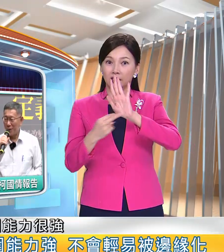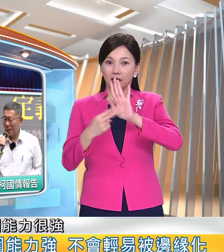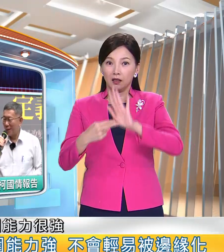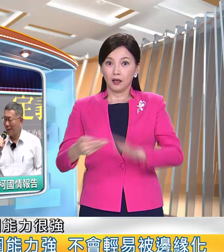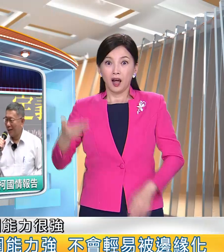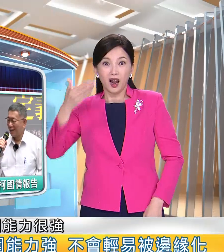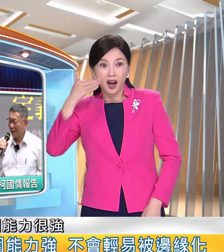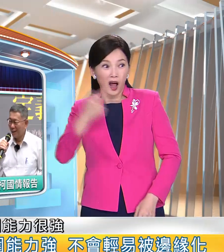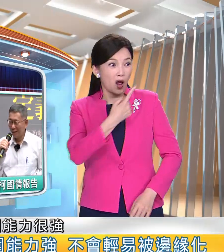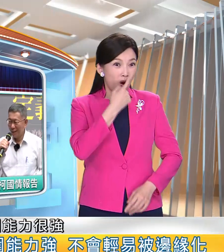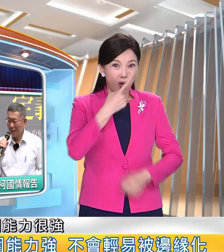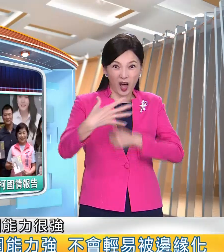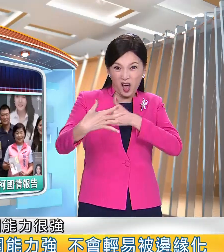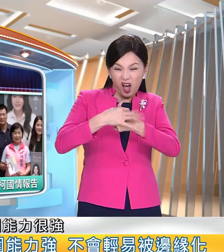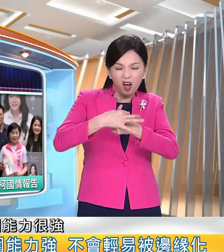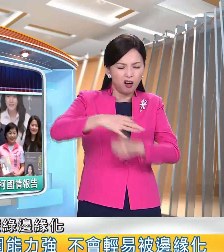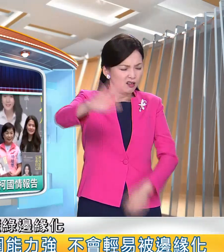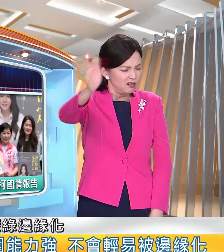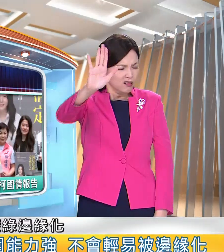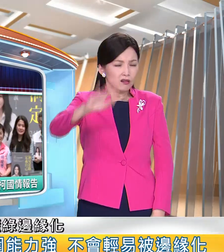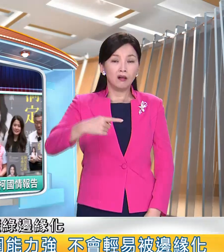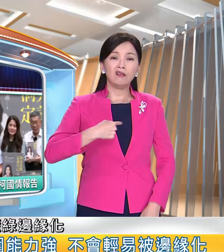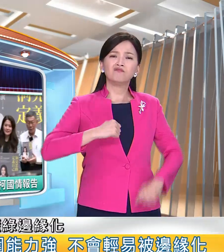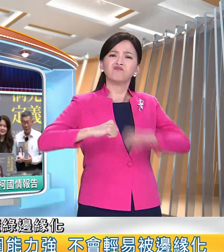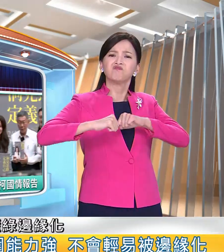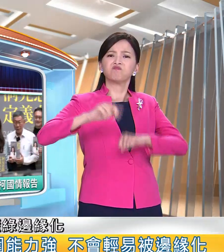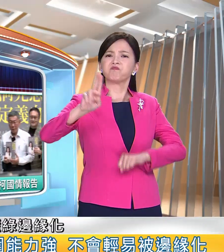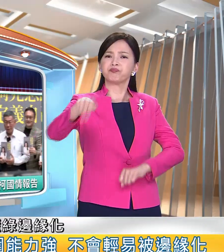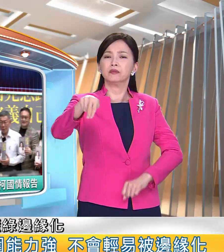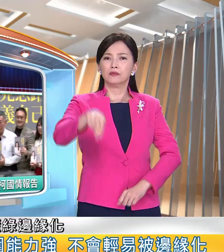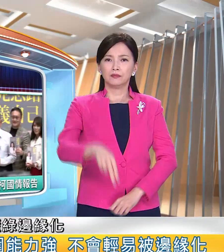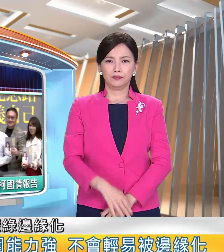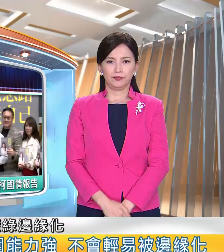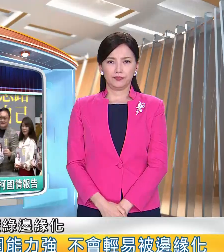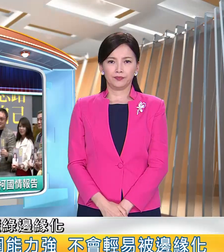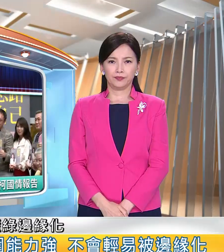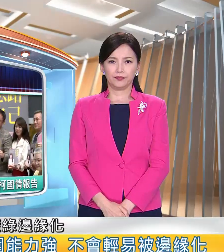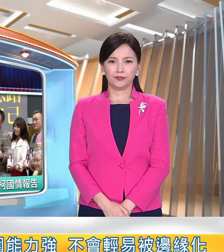突围能力很强，不会轻易被蓝绿边缘化。